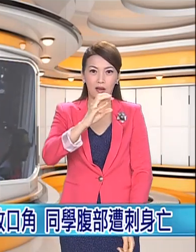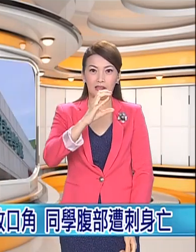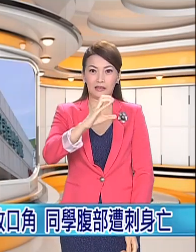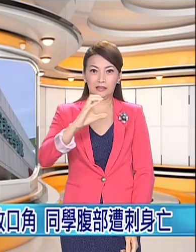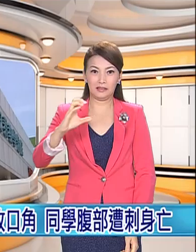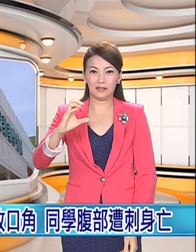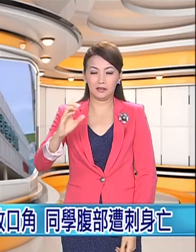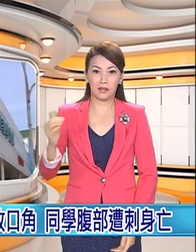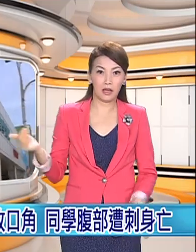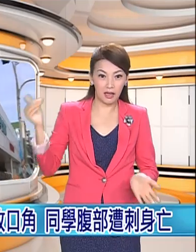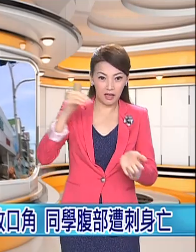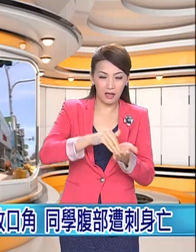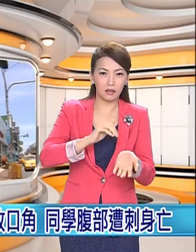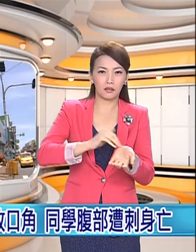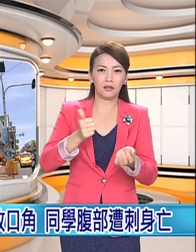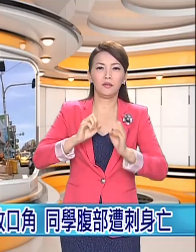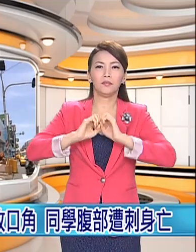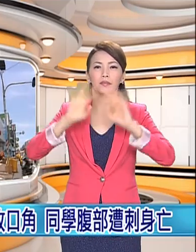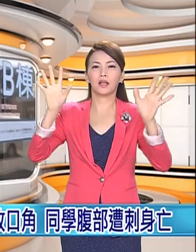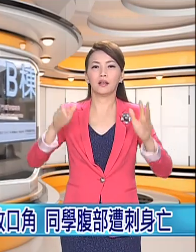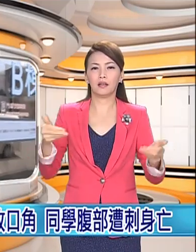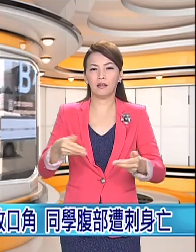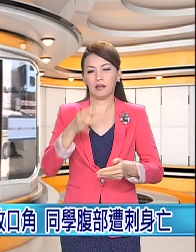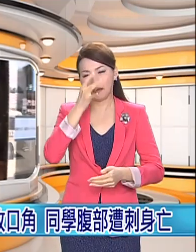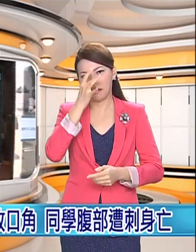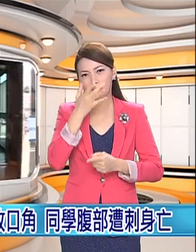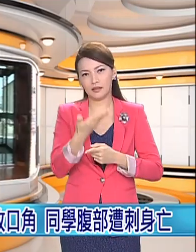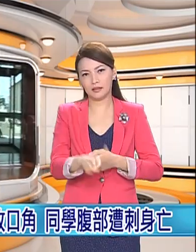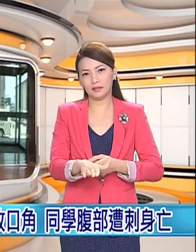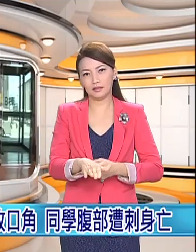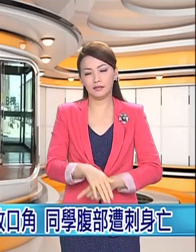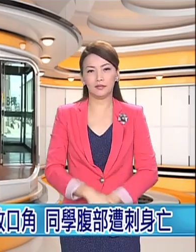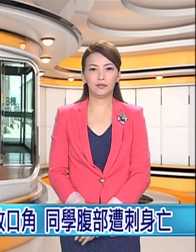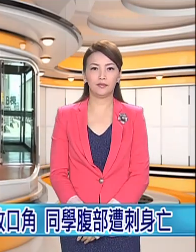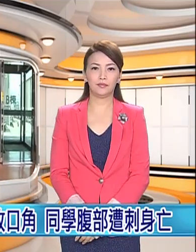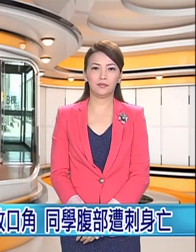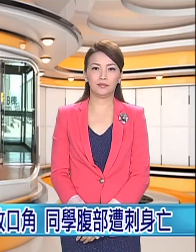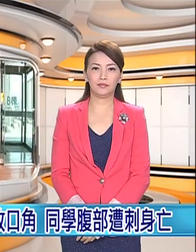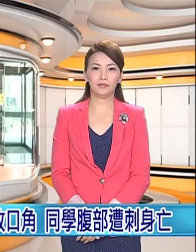血，最后还是回天乏术，昨天宣布急救无效死亡。